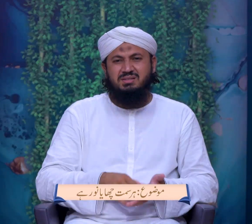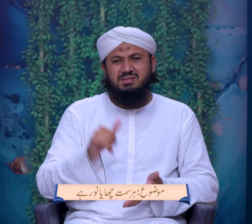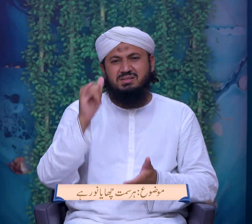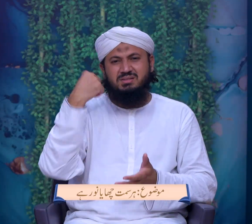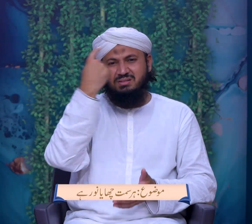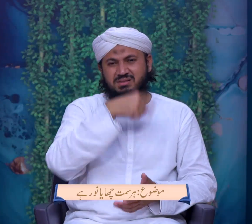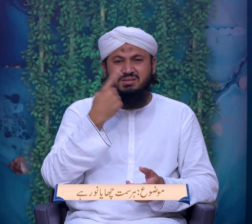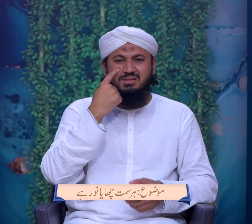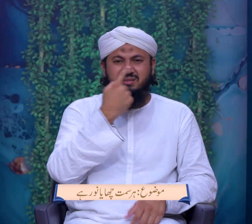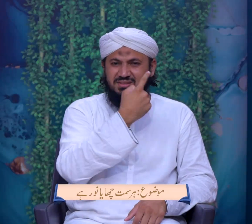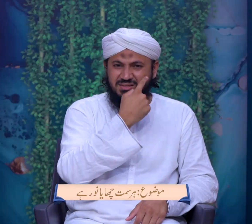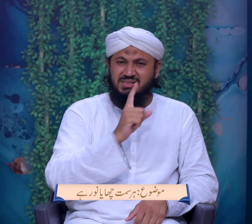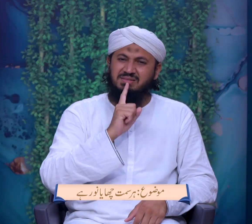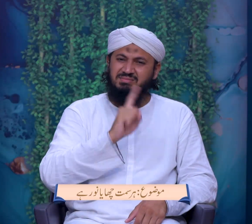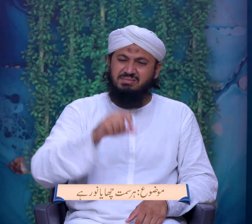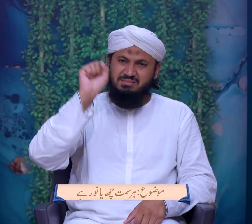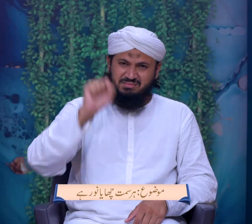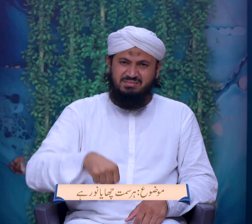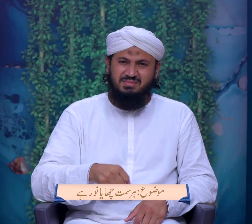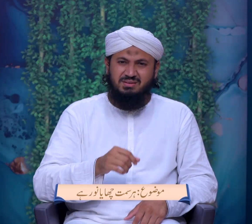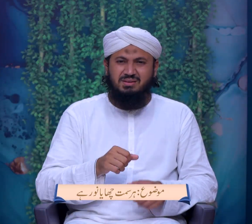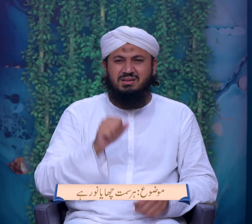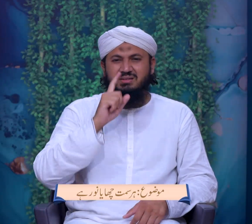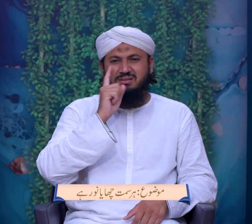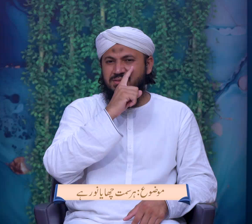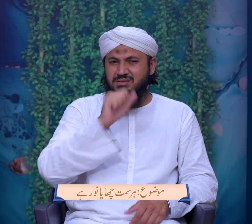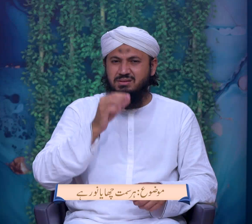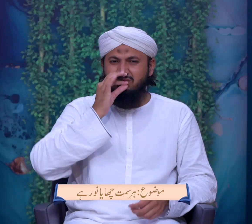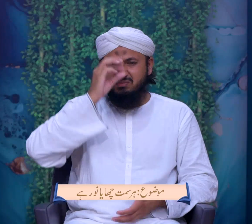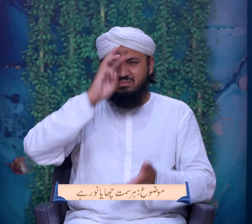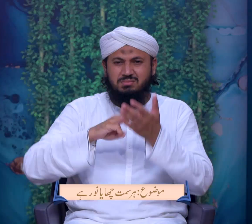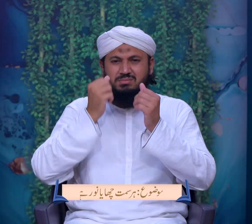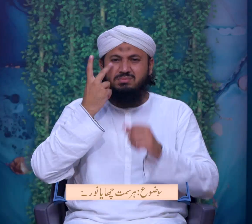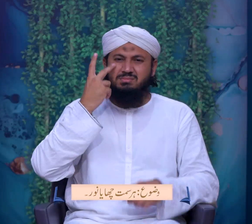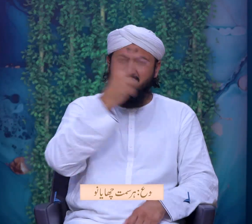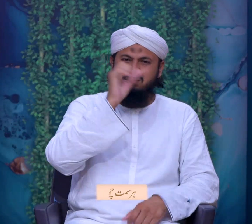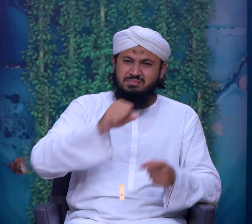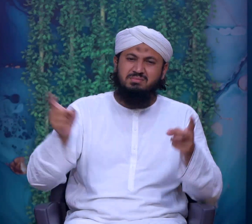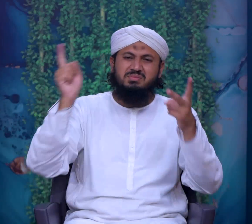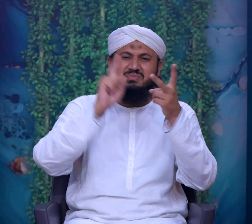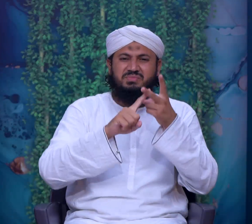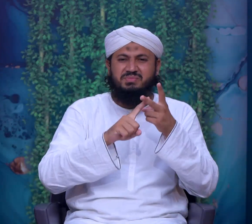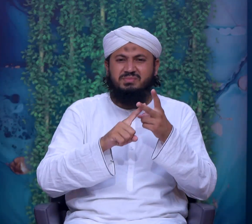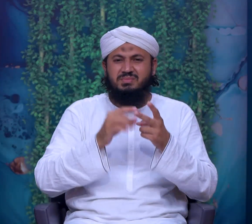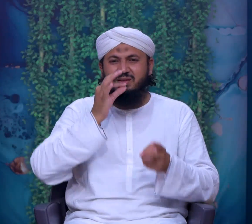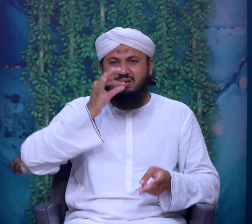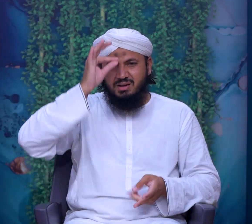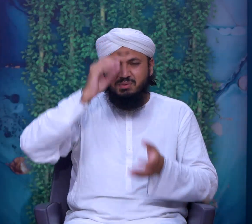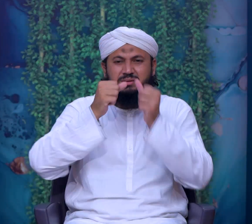نگاہیں حقیقت بین نگاہیں تھی یعنی حقیقت دیکھنے والی تھیں۔ نمبر 2، کئی وجوہات کی بنا پر نبی اکرم صلی اللہ